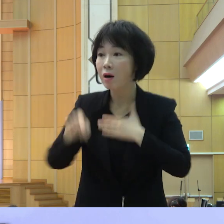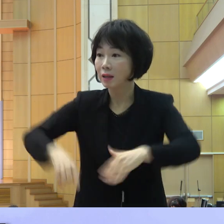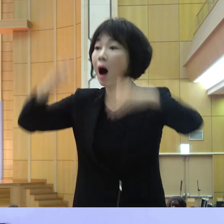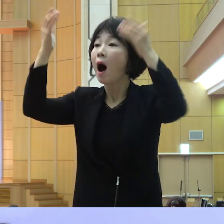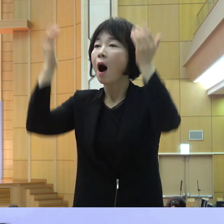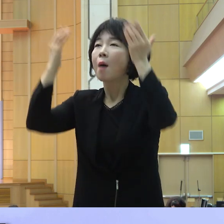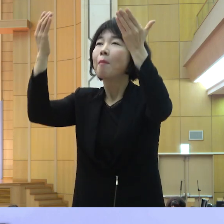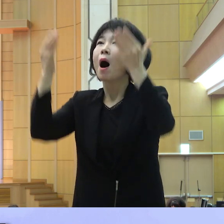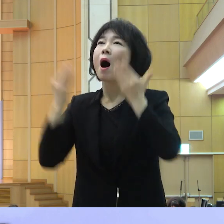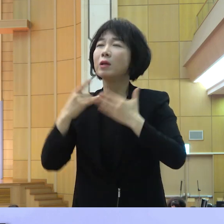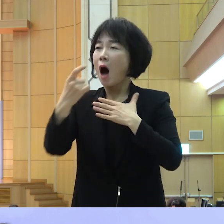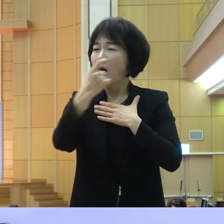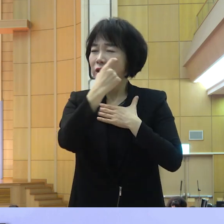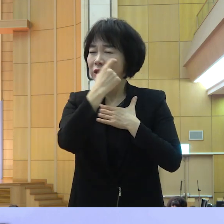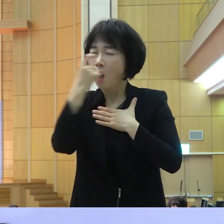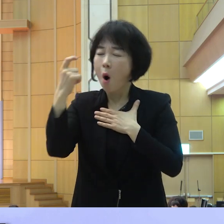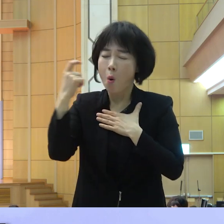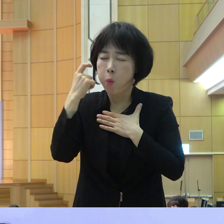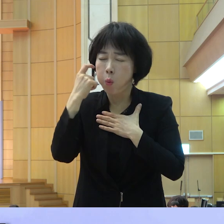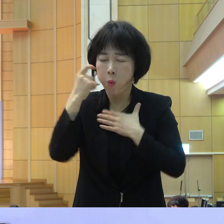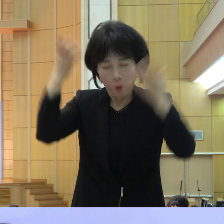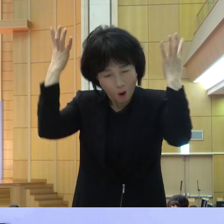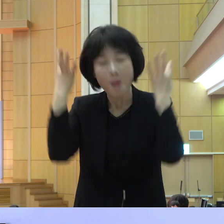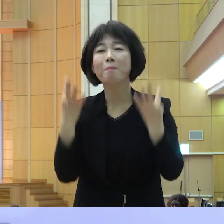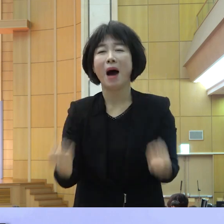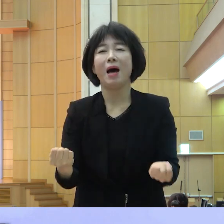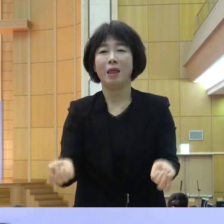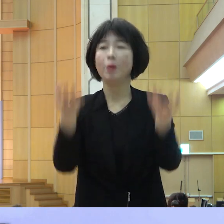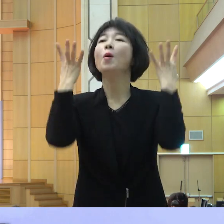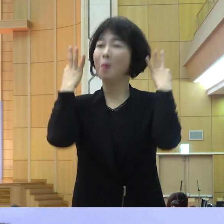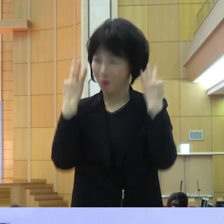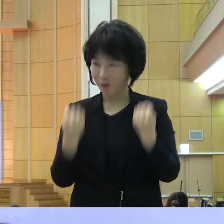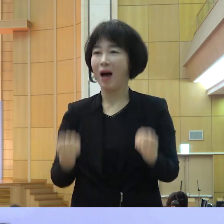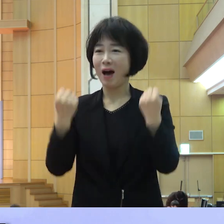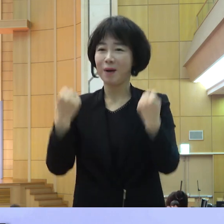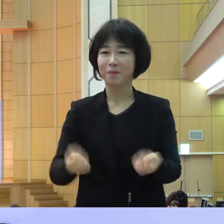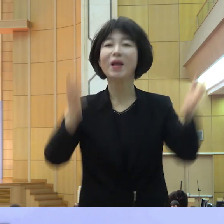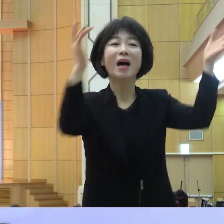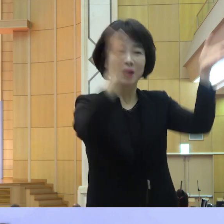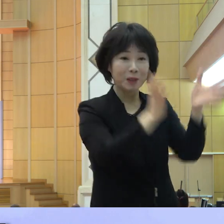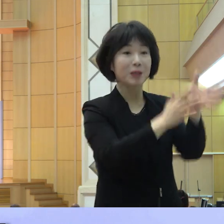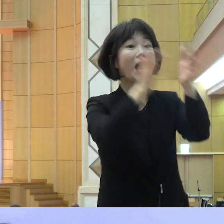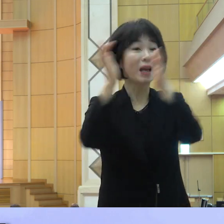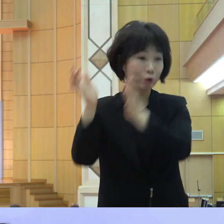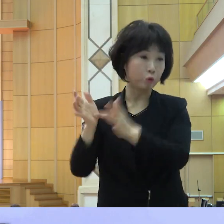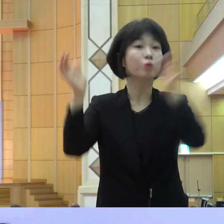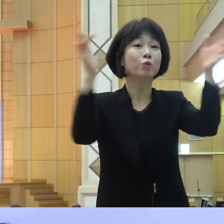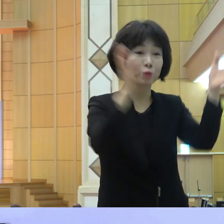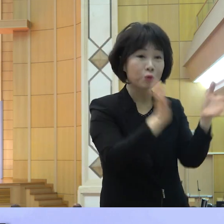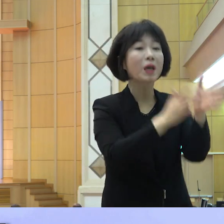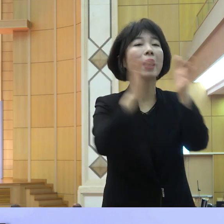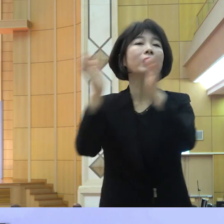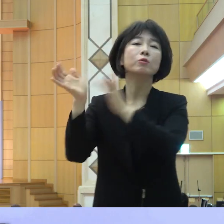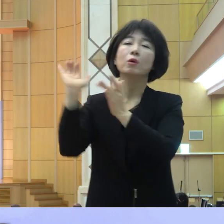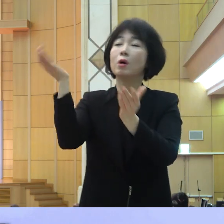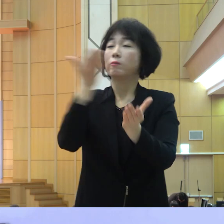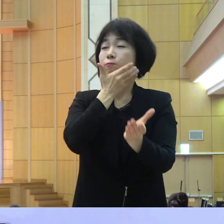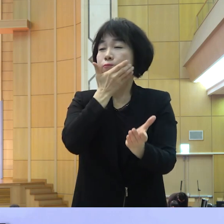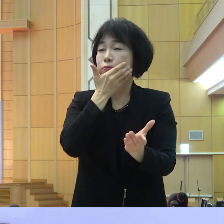믿는 것은 받은 증거만 보다. 예수